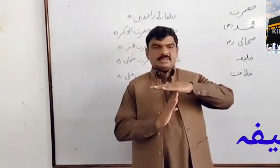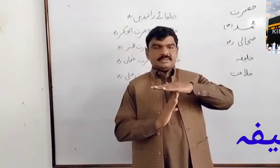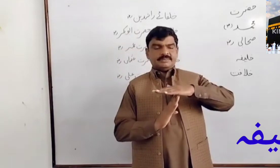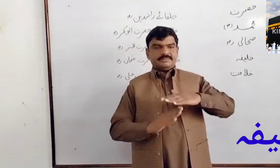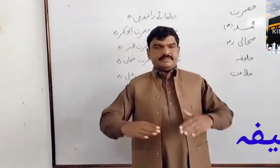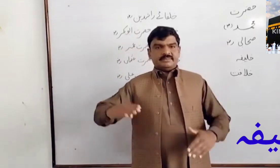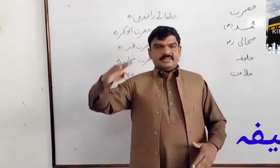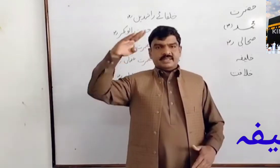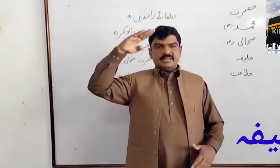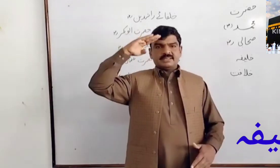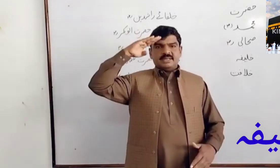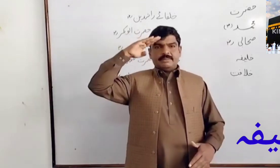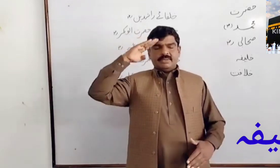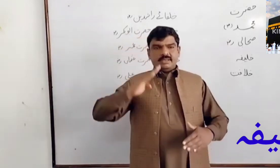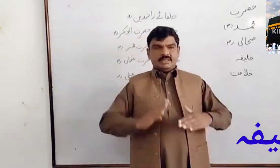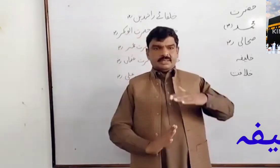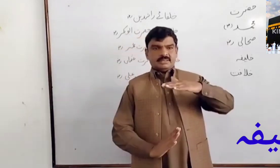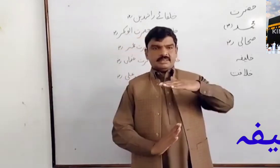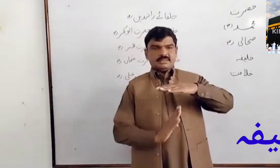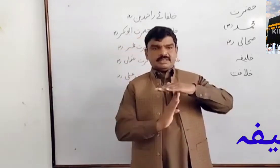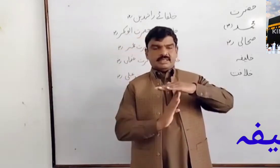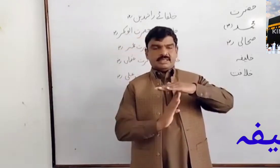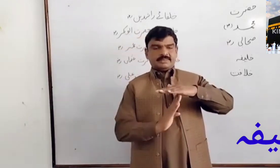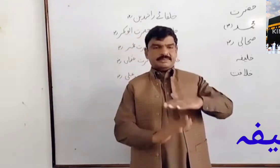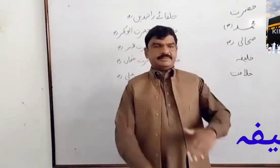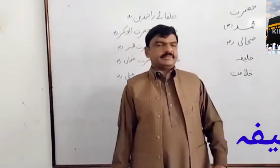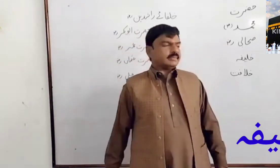सदर, इस्लामी सदर।